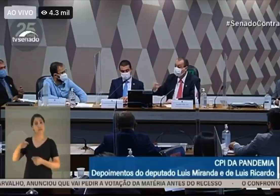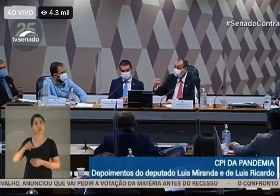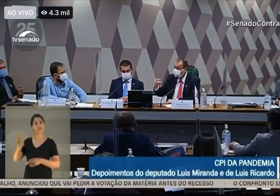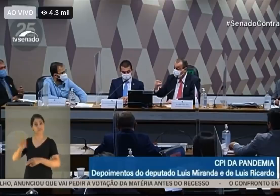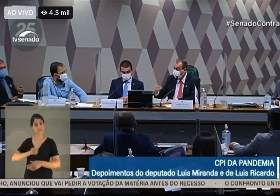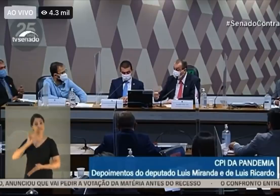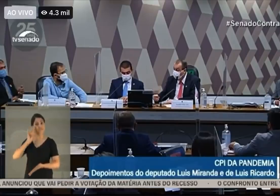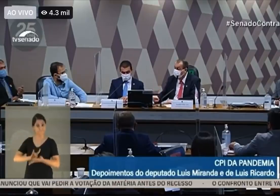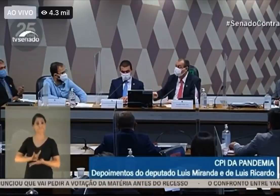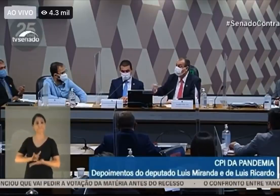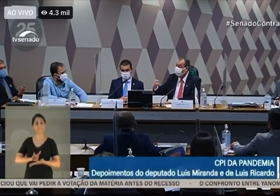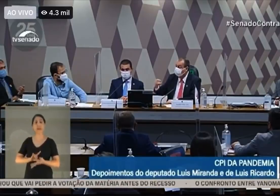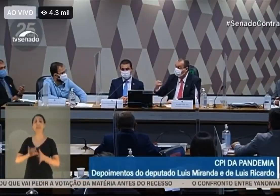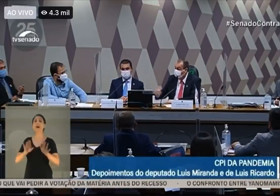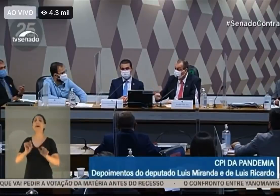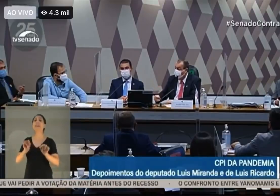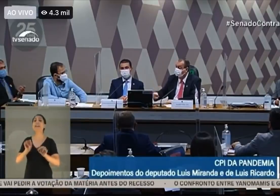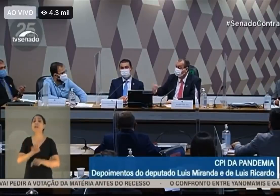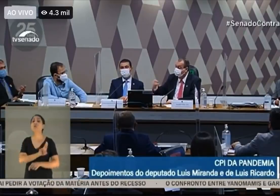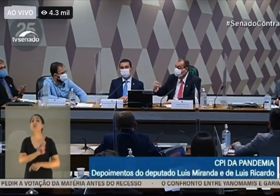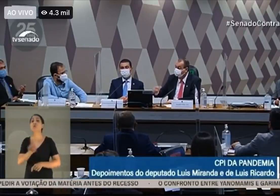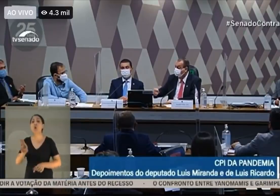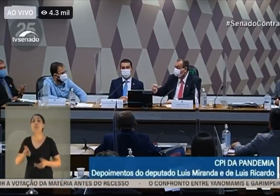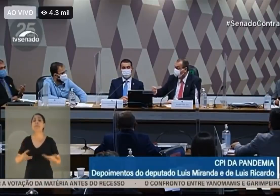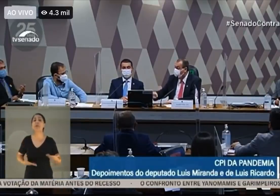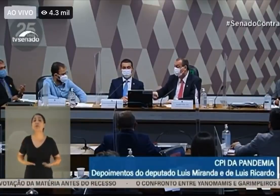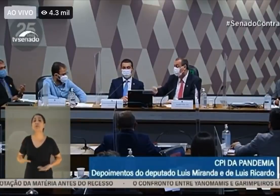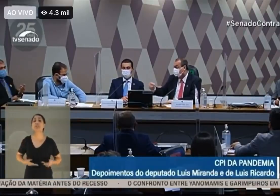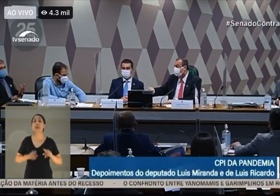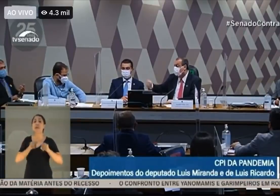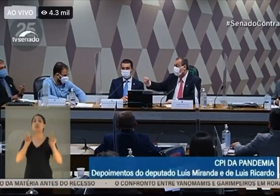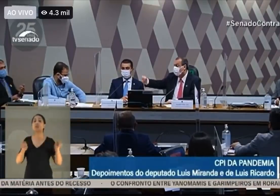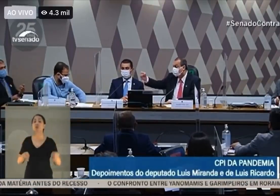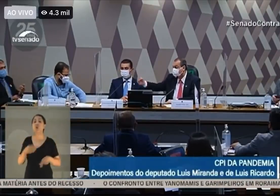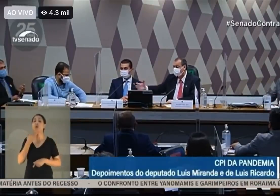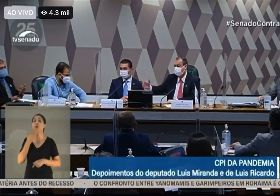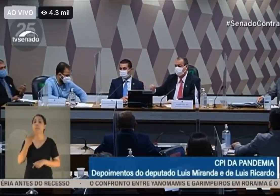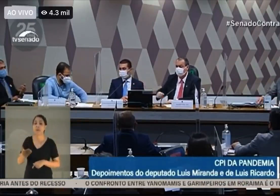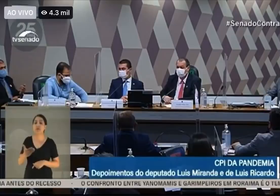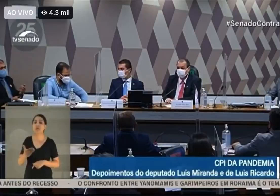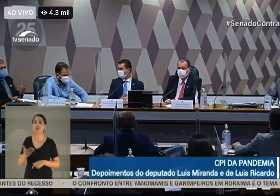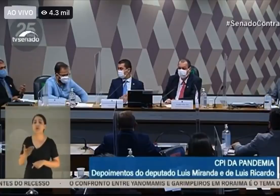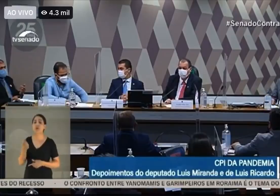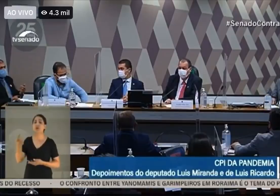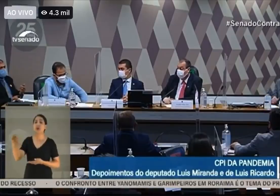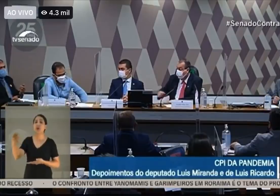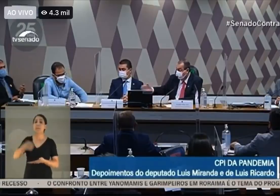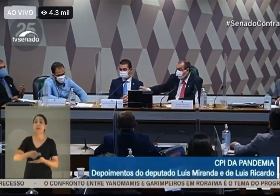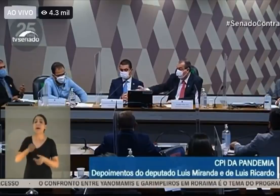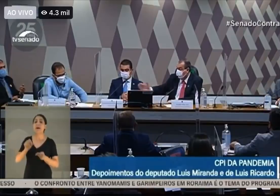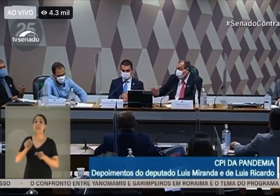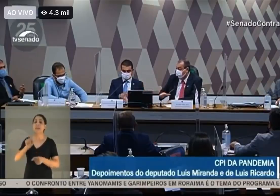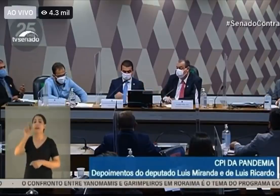Quem é o nome do servidor que pediu propina daquele cara da vacina? Que é isso que está aqui